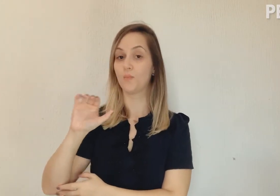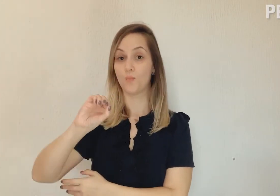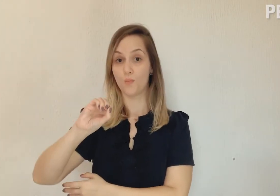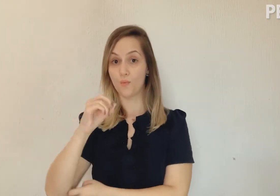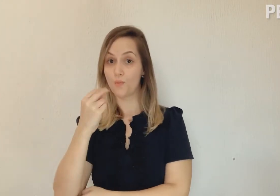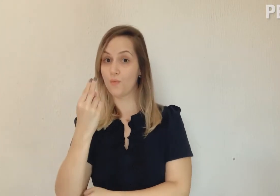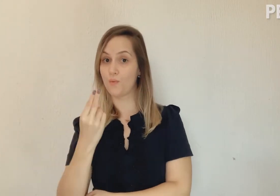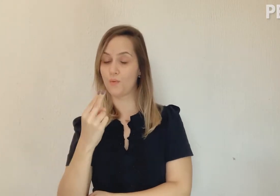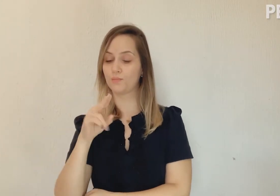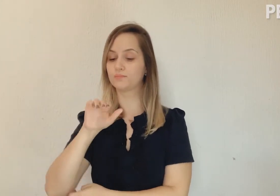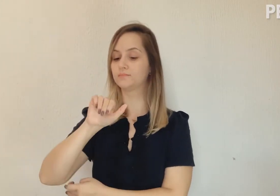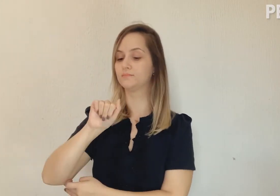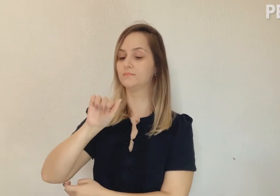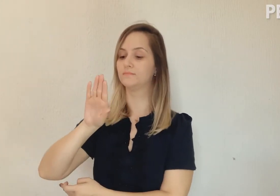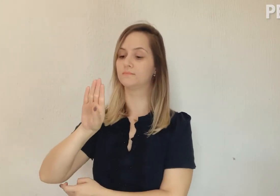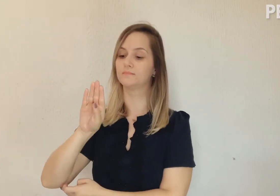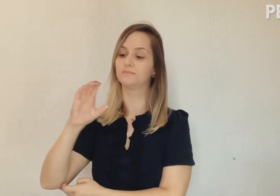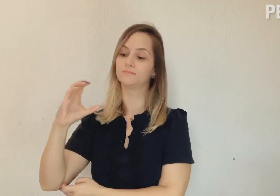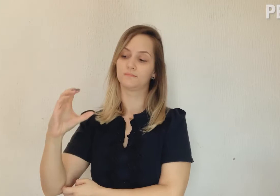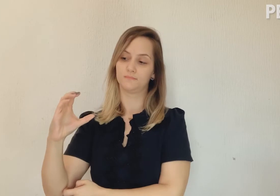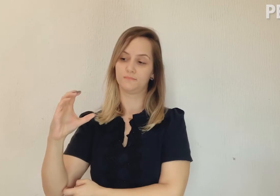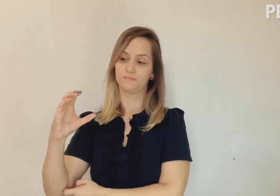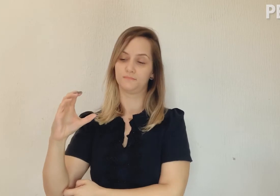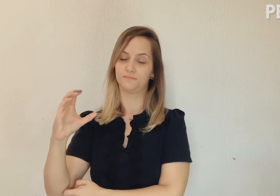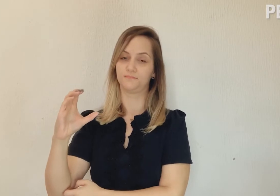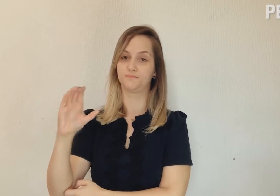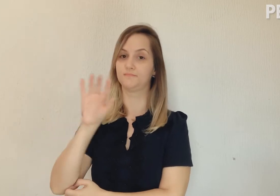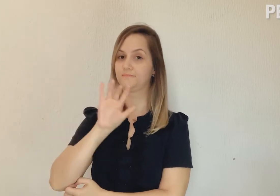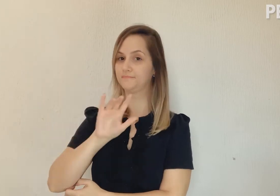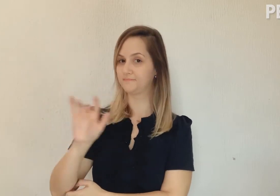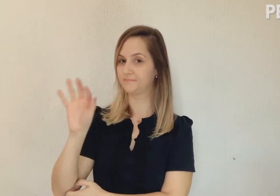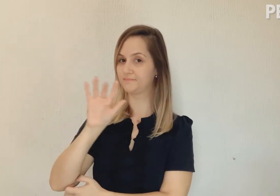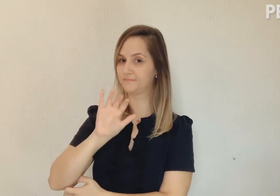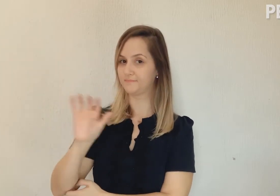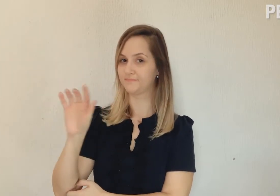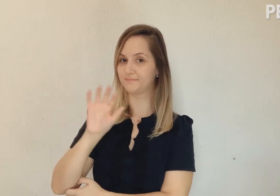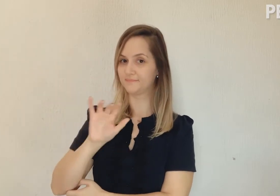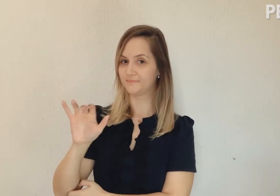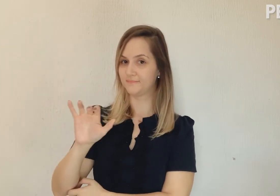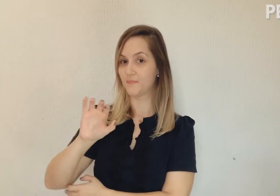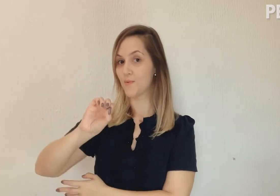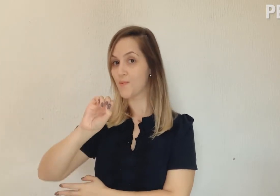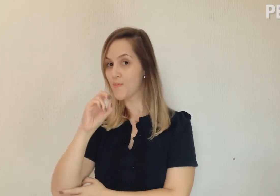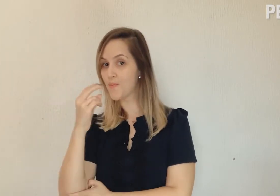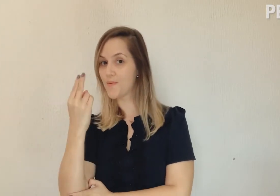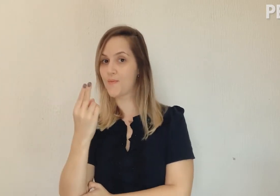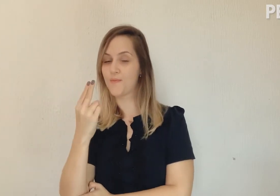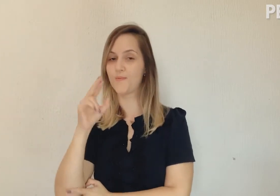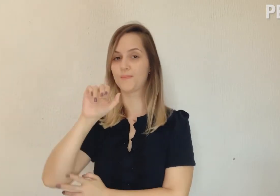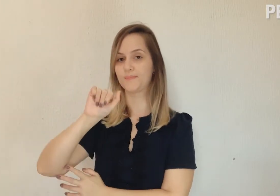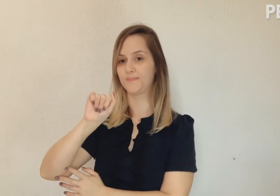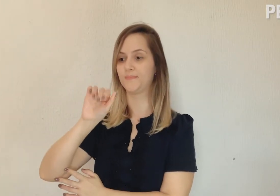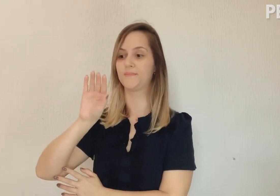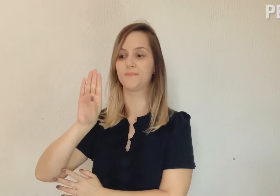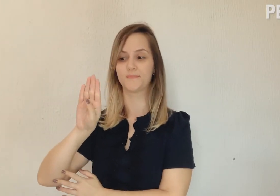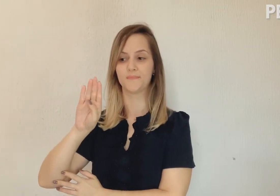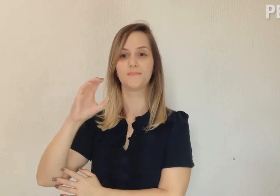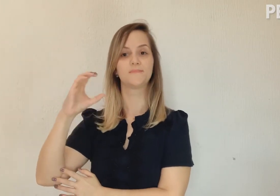começaremos pela datilologia, que você pode fazer dessas duas formas: assim ou